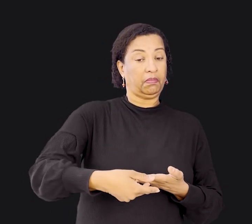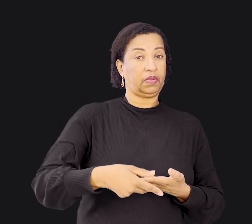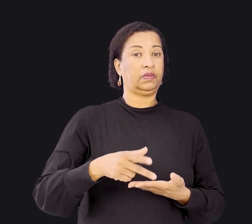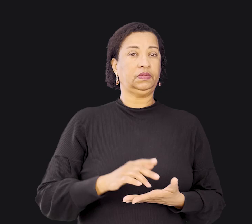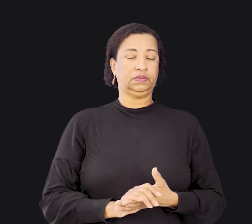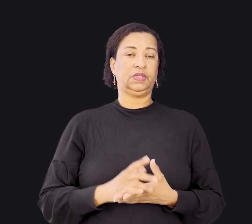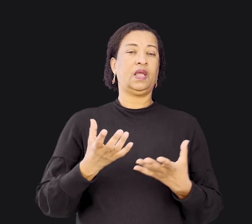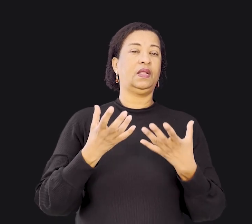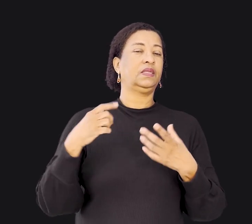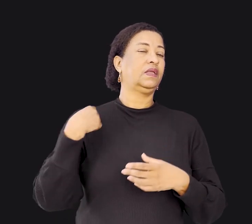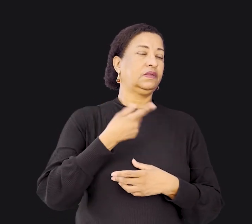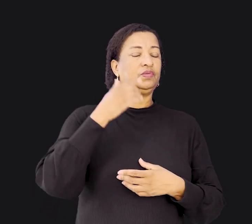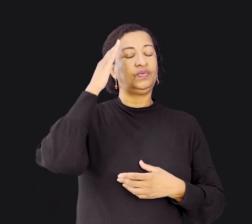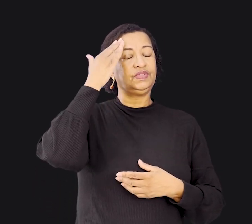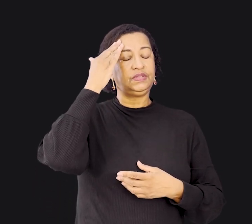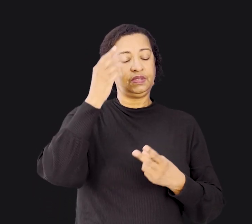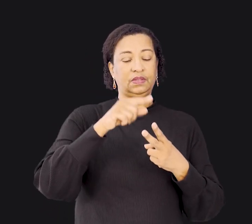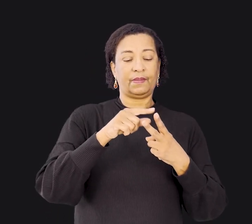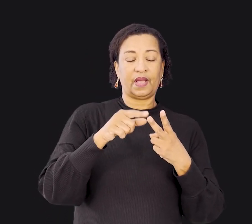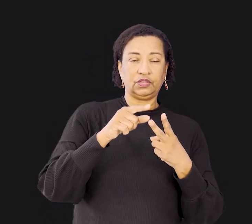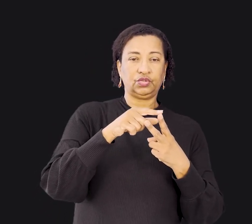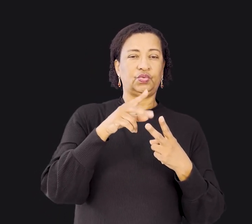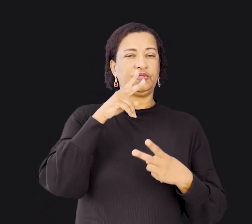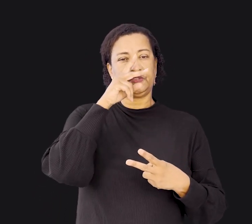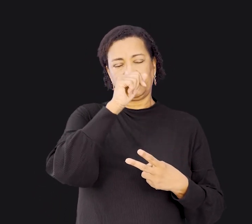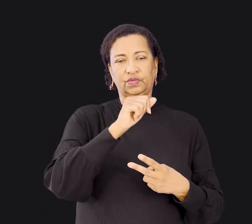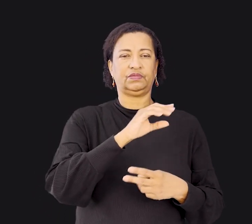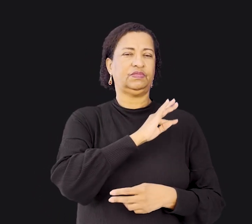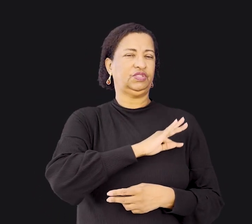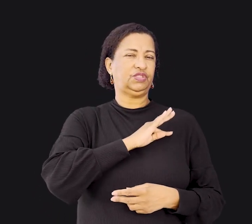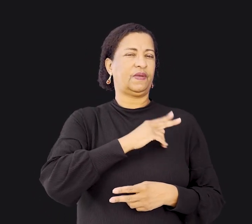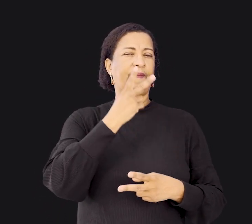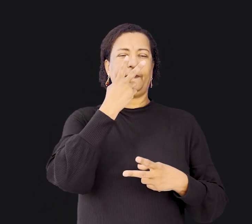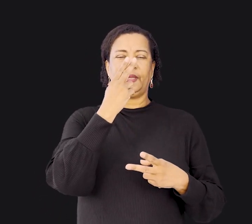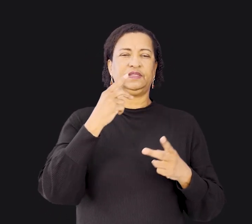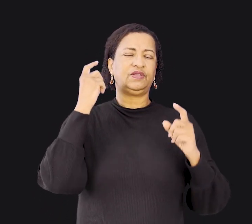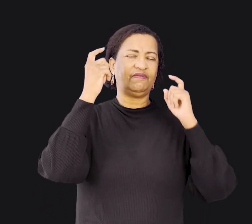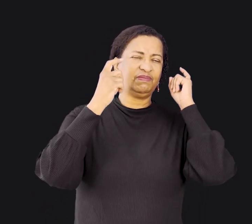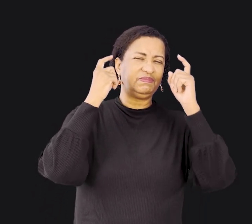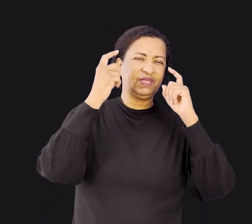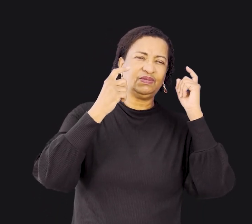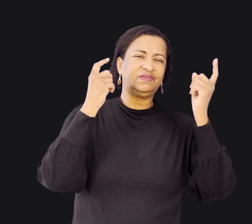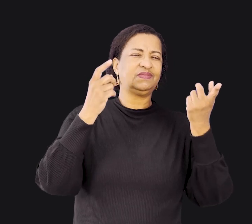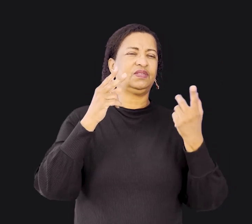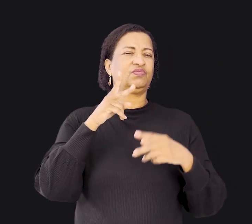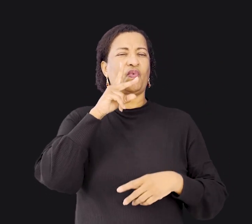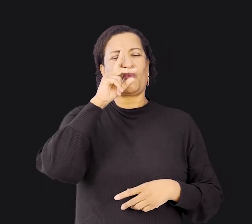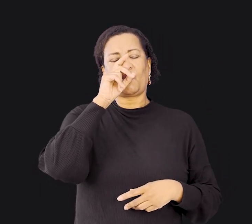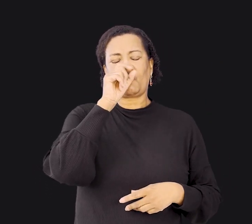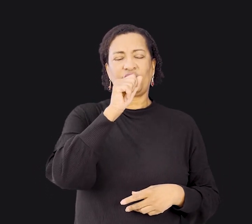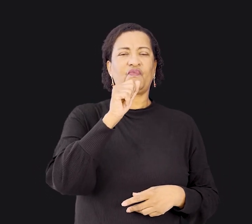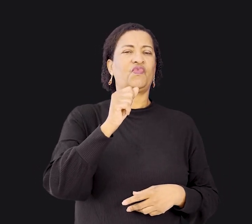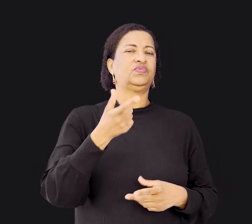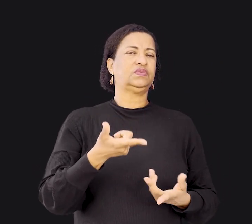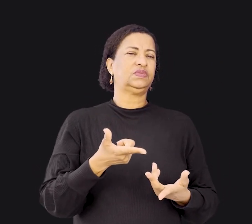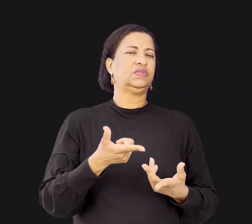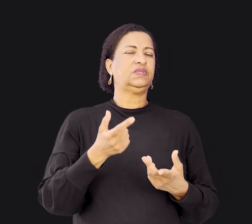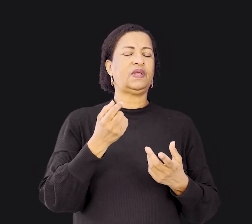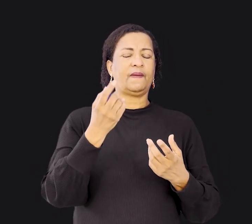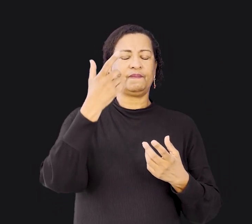que entendamos essas duas forças. Tiago parecia estar preocupado com a fonte das forças por trás da aparência, da superfície